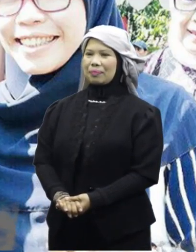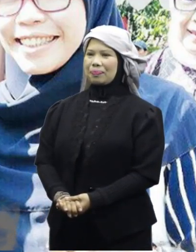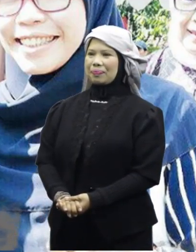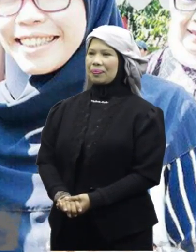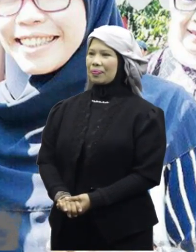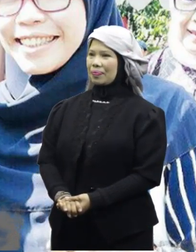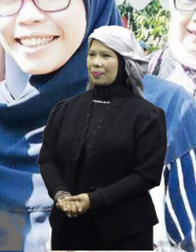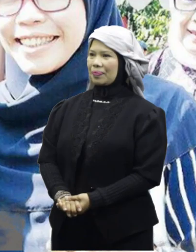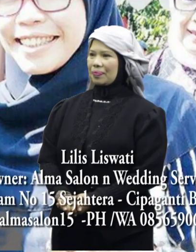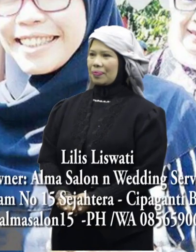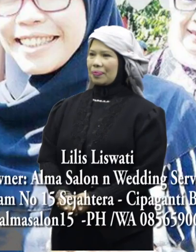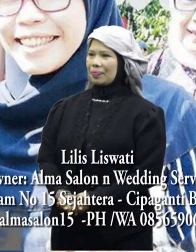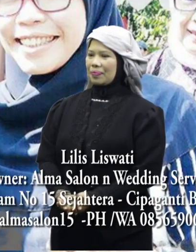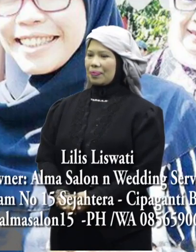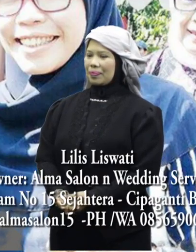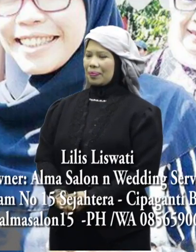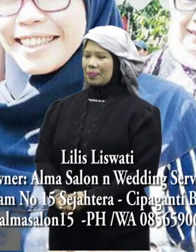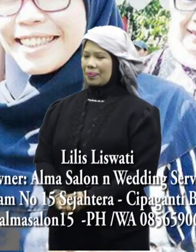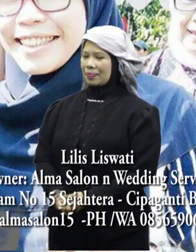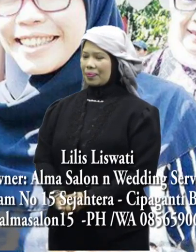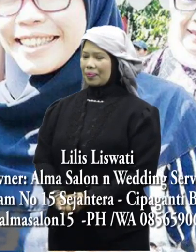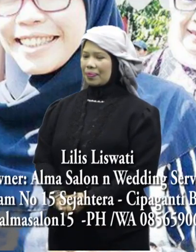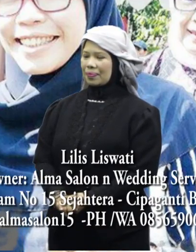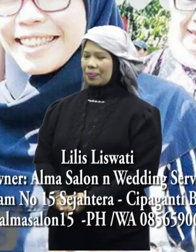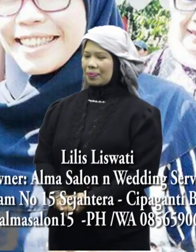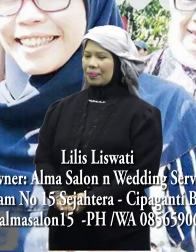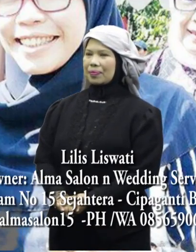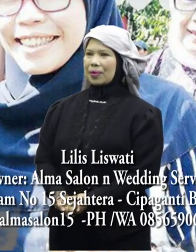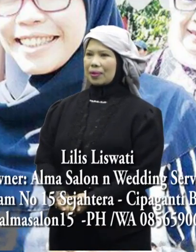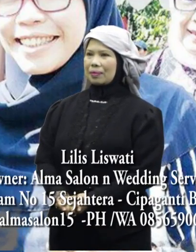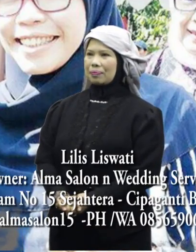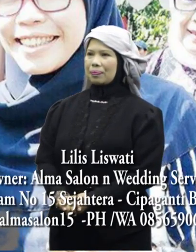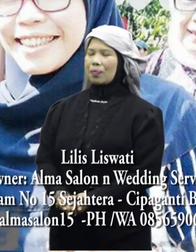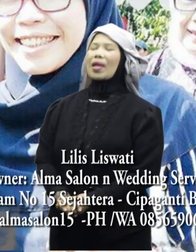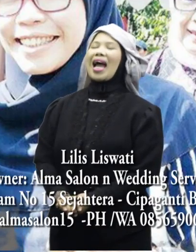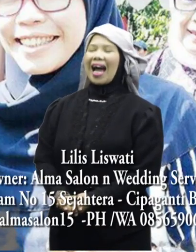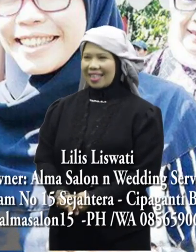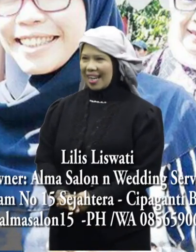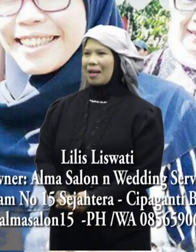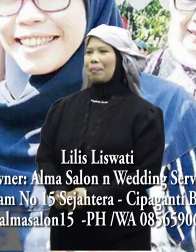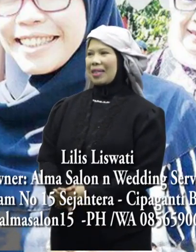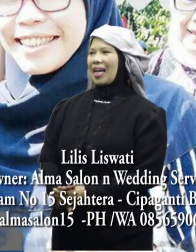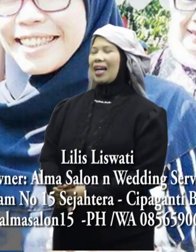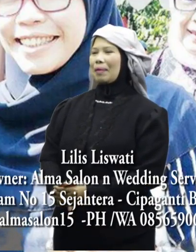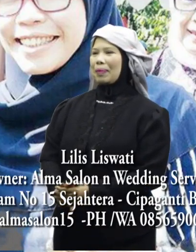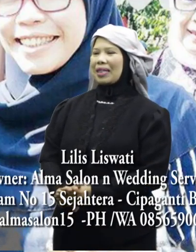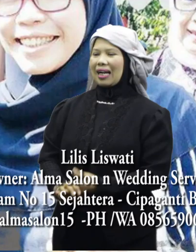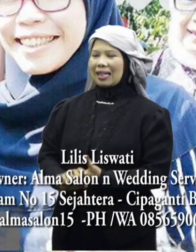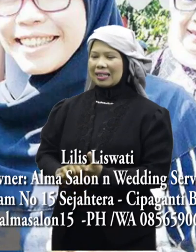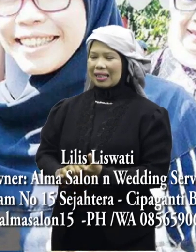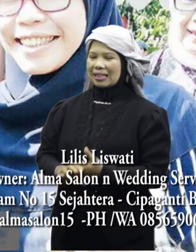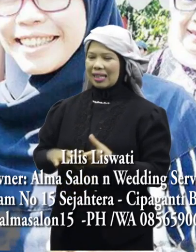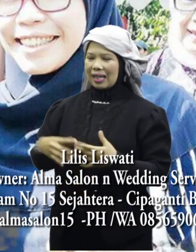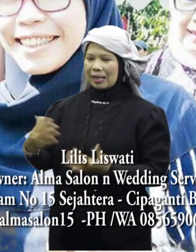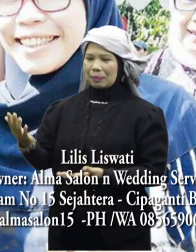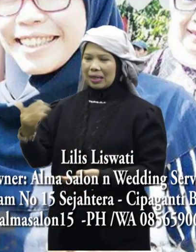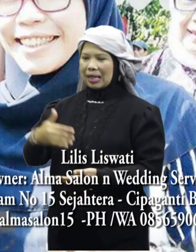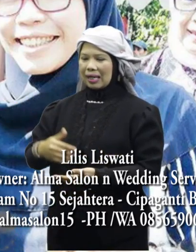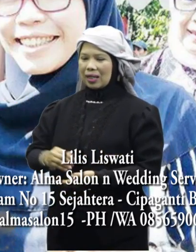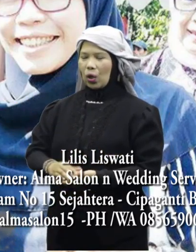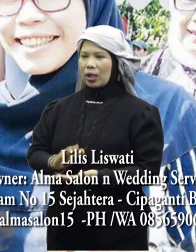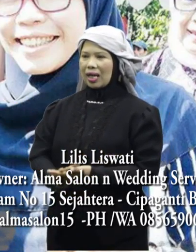attitude. Teh, pernah gak punya pengalaman dulu yang attitude-nya kurang pas sesuai dengan harapan Teh? Ada. ada pernah. Okay, okay. Jadi